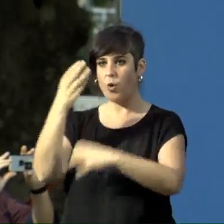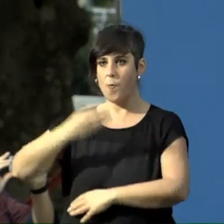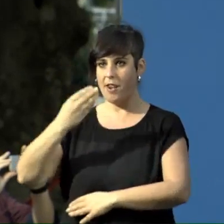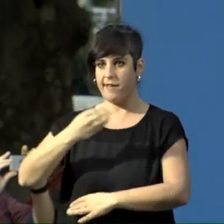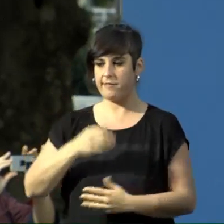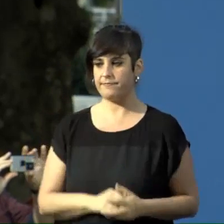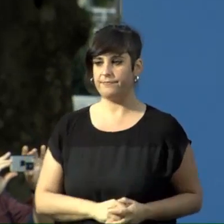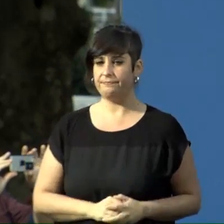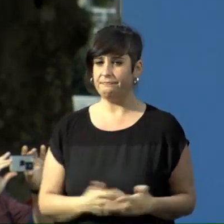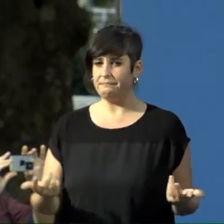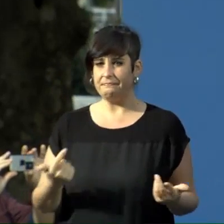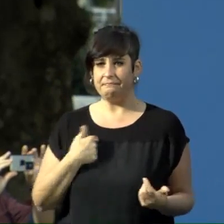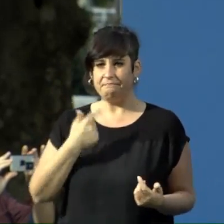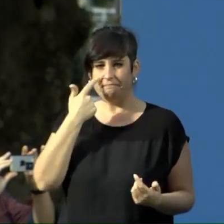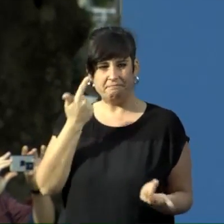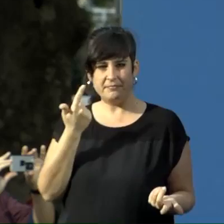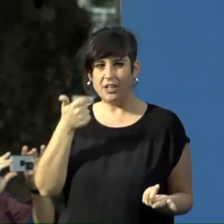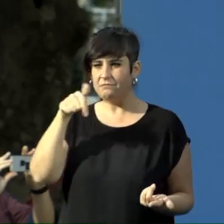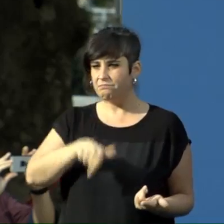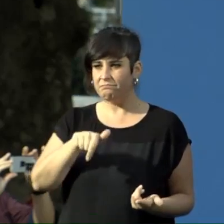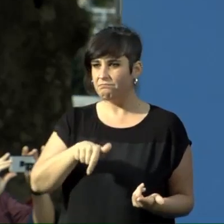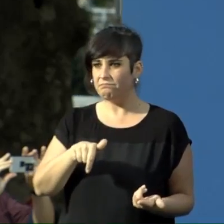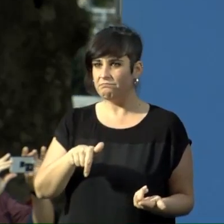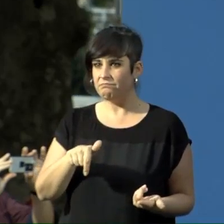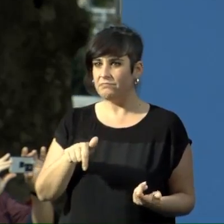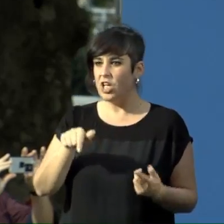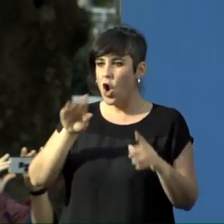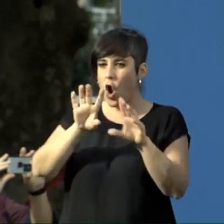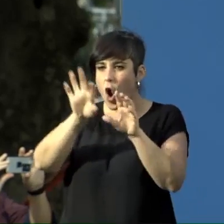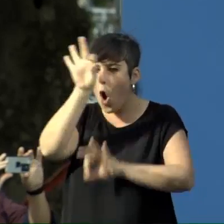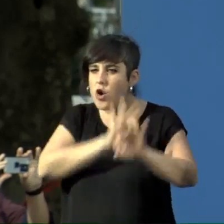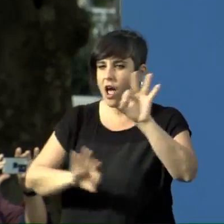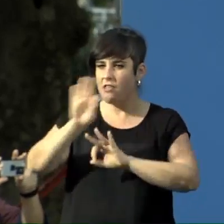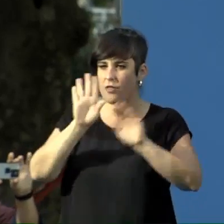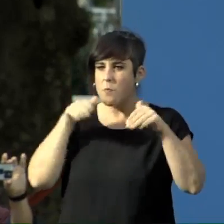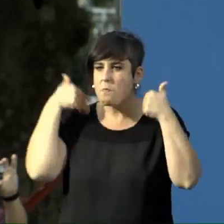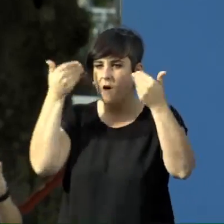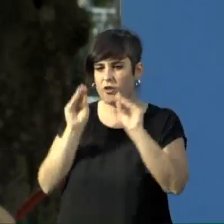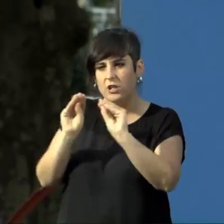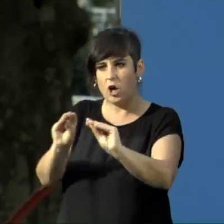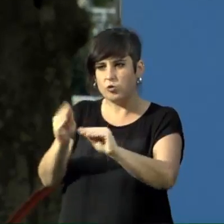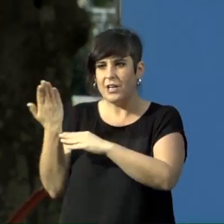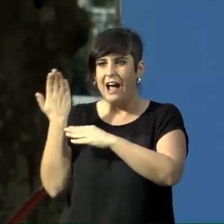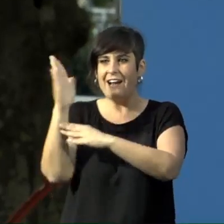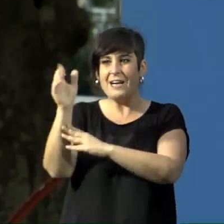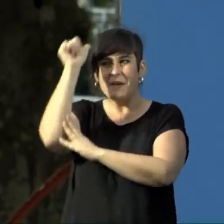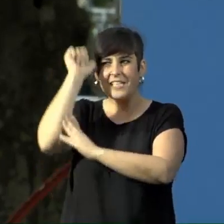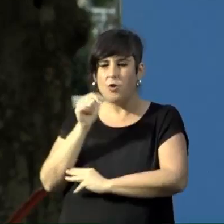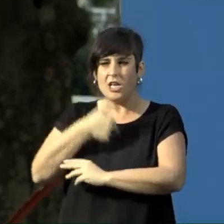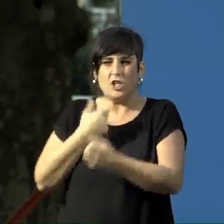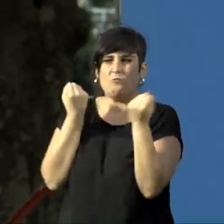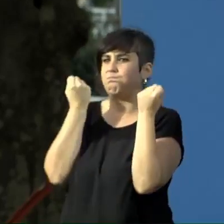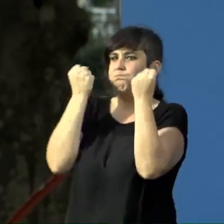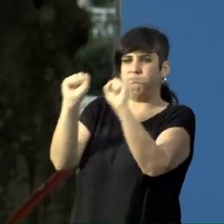sinto que négome a que a organización mafiosa dos Baltares represente a miña provincia, represente